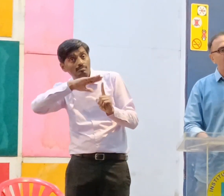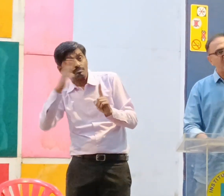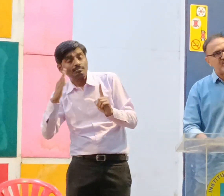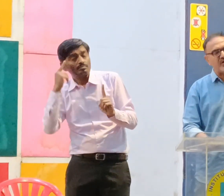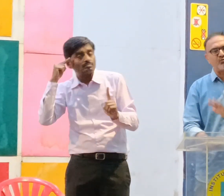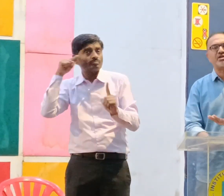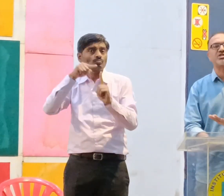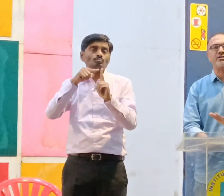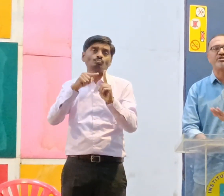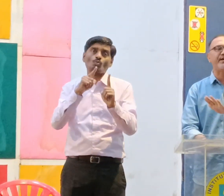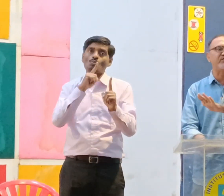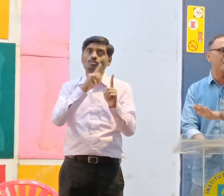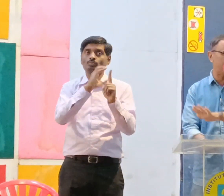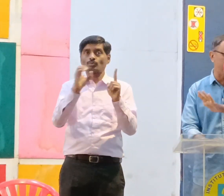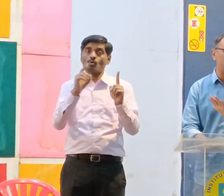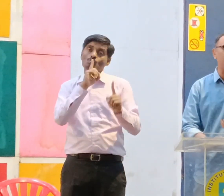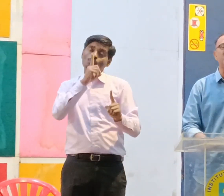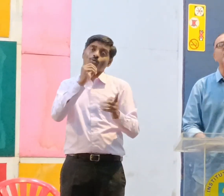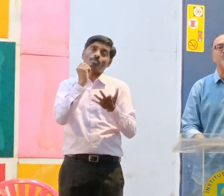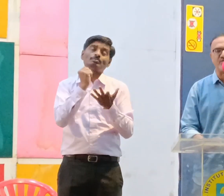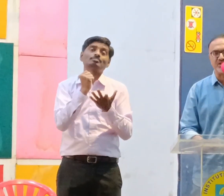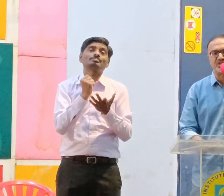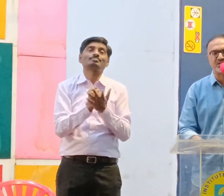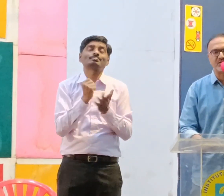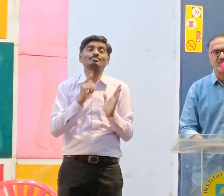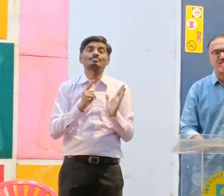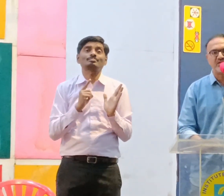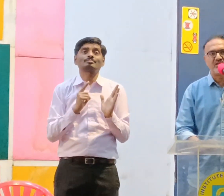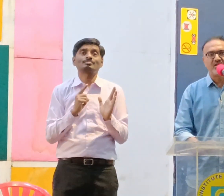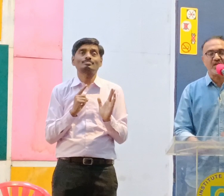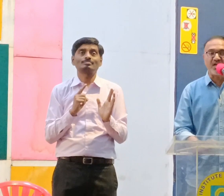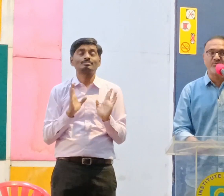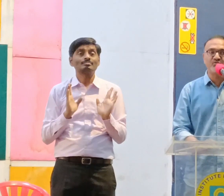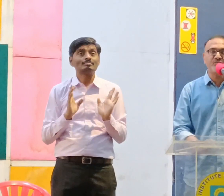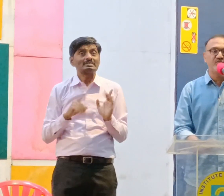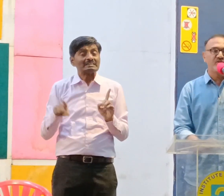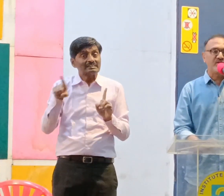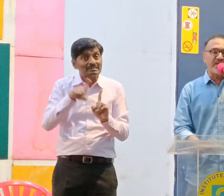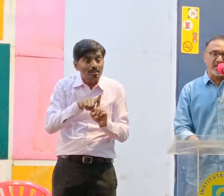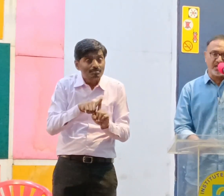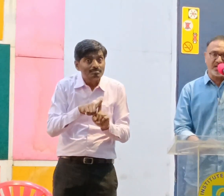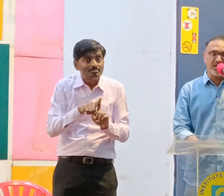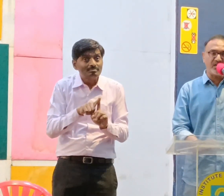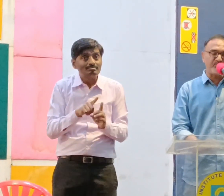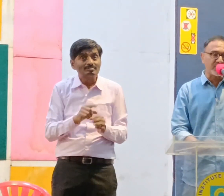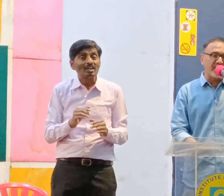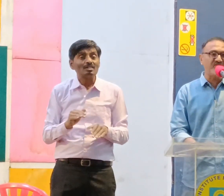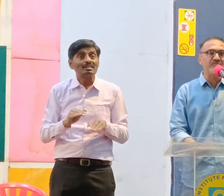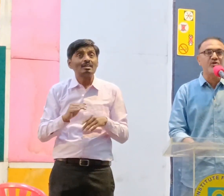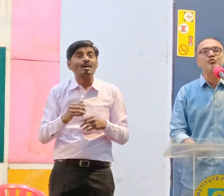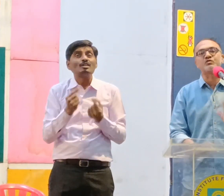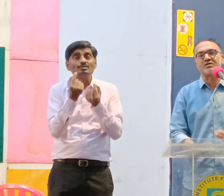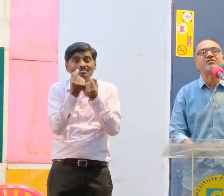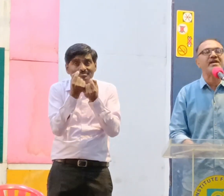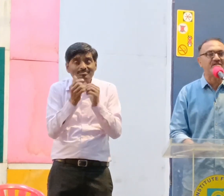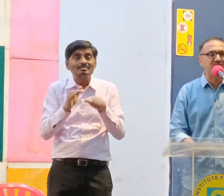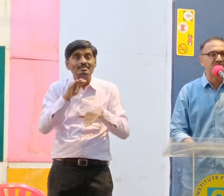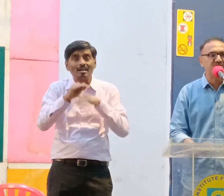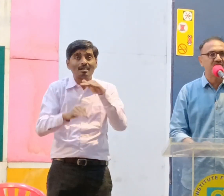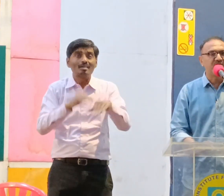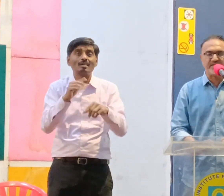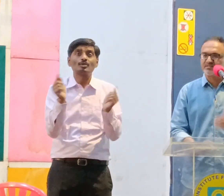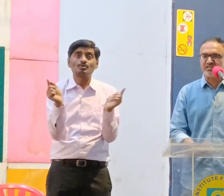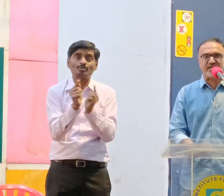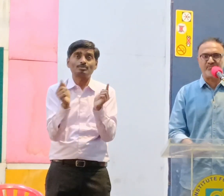પહોંચું પછી મારું લક્ષ્ય એમ થાય હવે હું સેન્ચુરી સુધી પહોંચીશ એટલે આ બધું નાના નાના પગલાથી બધું સર થાય